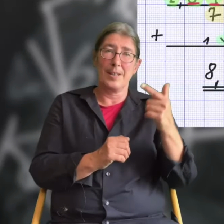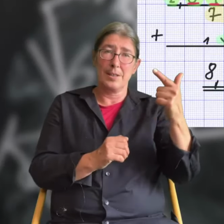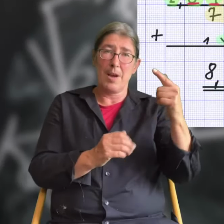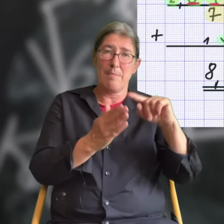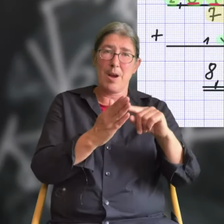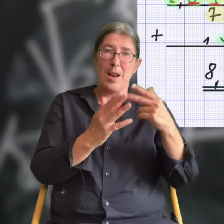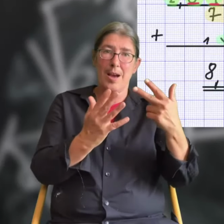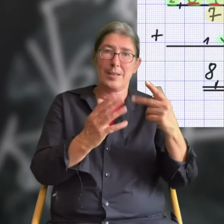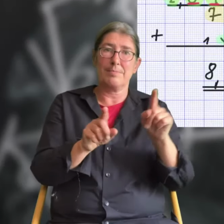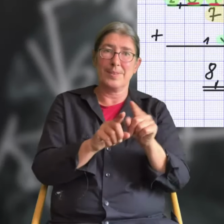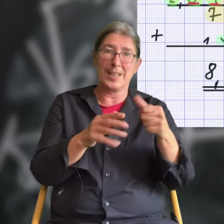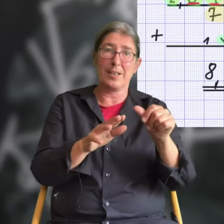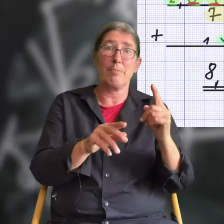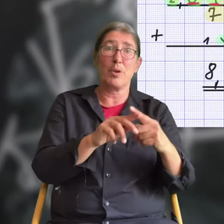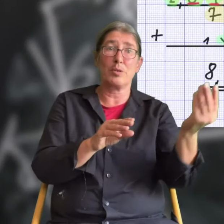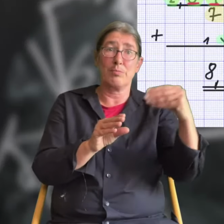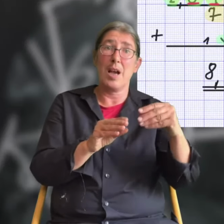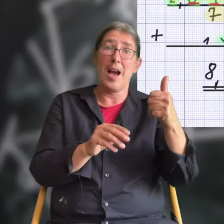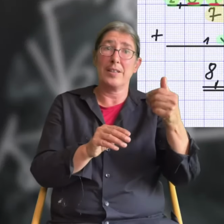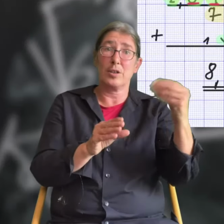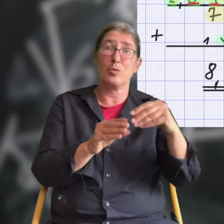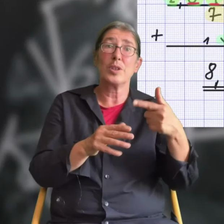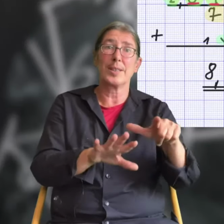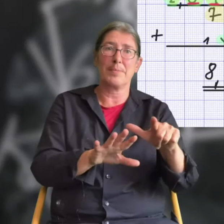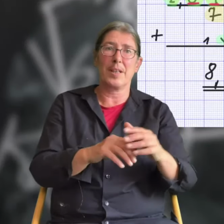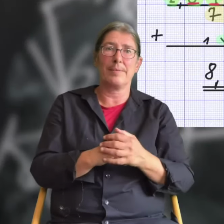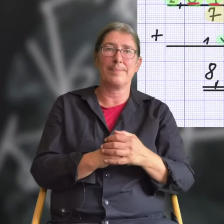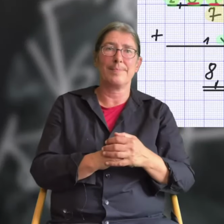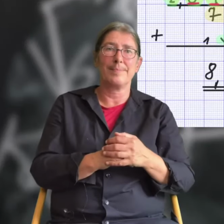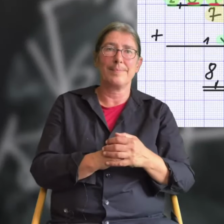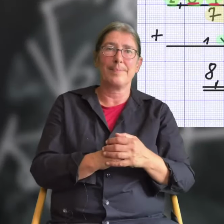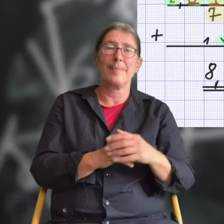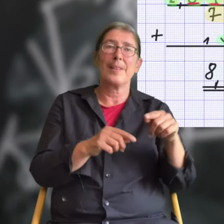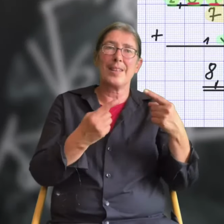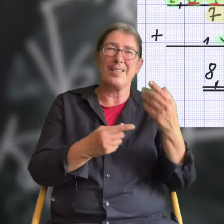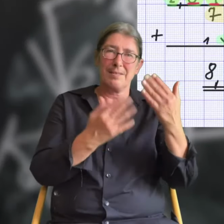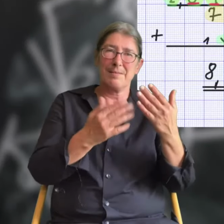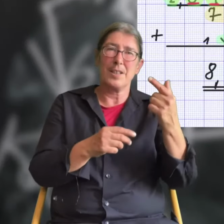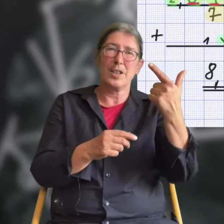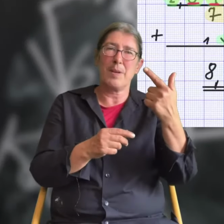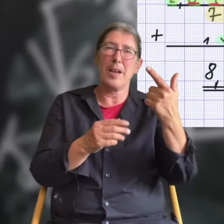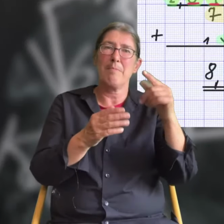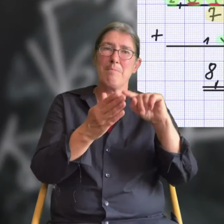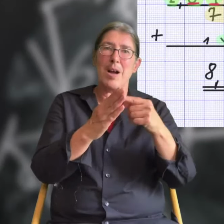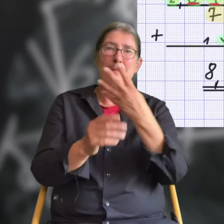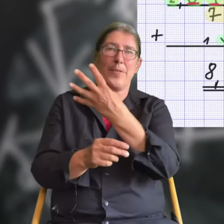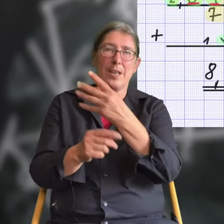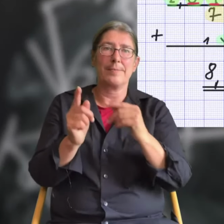2 mal 8 ist 16 plus der 1 dazu ist 17. Dann rechne ich 2 mal 4